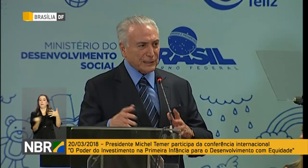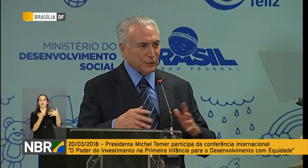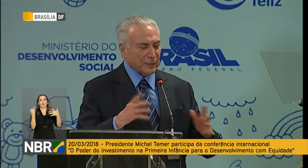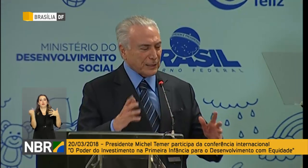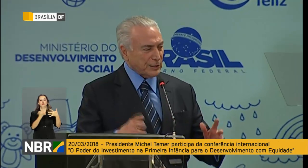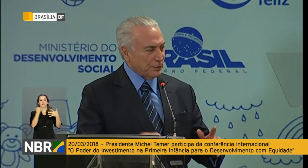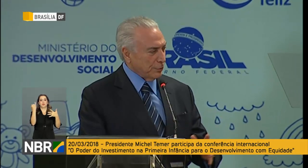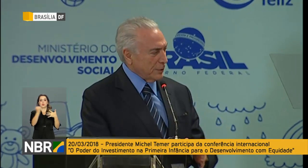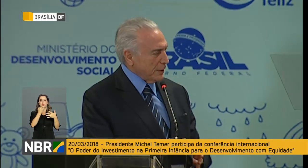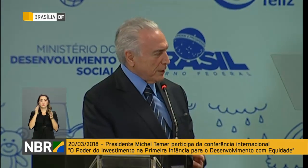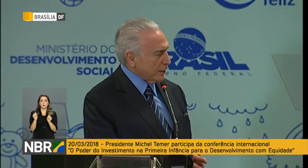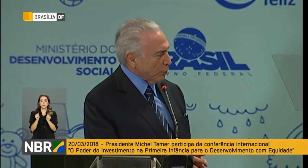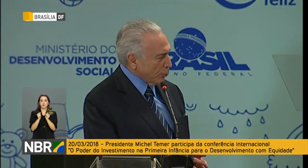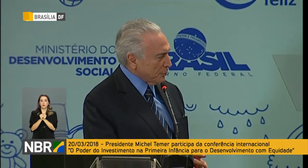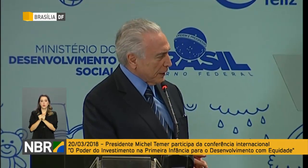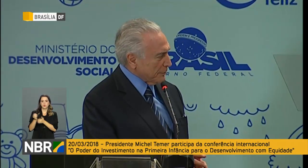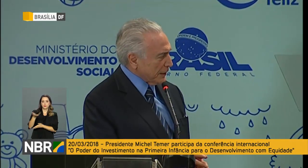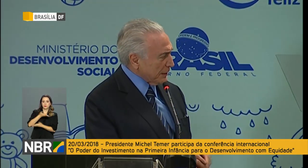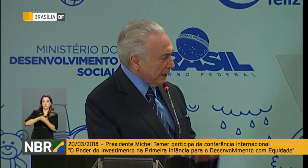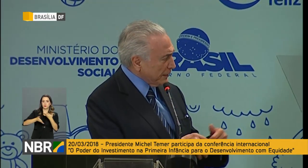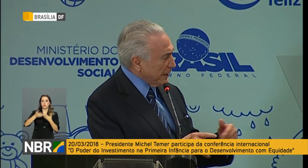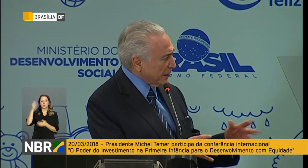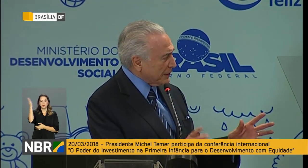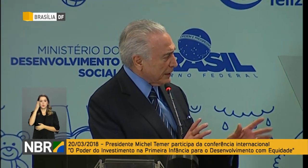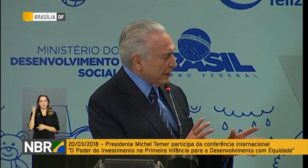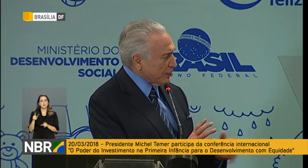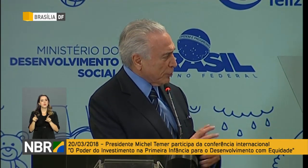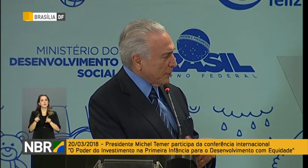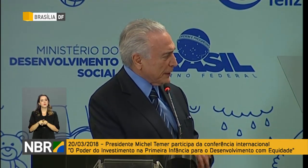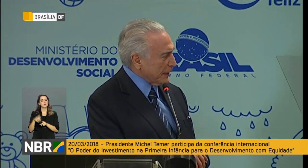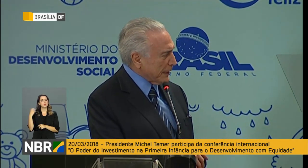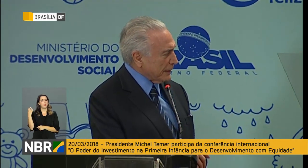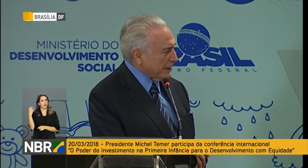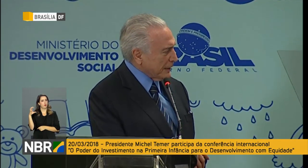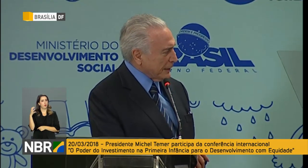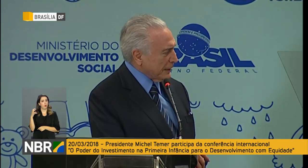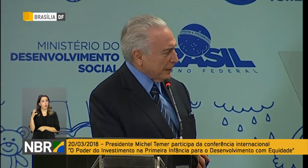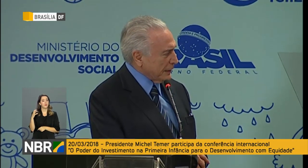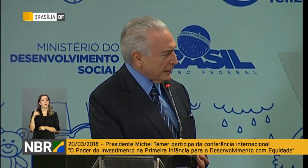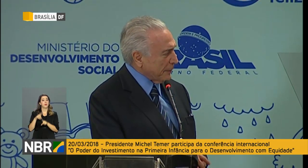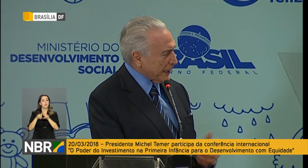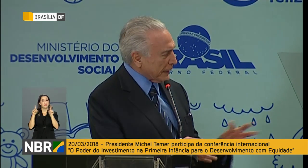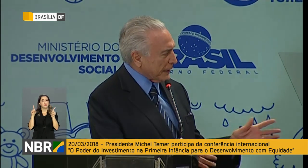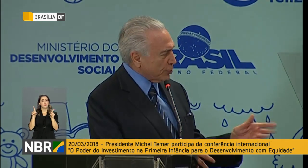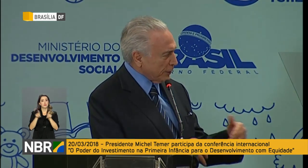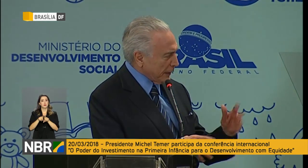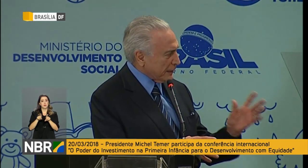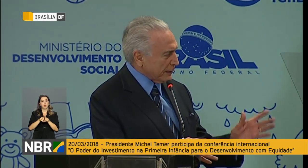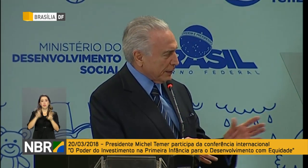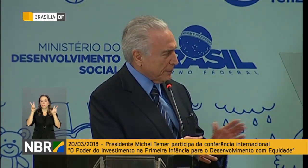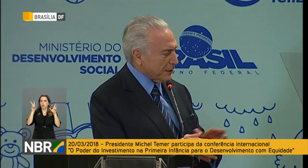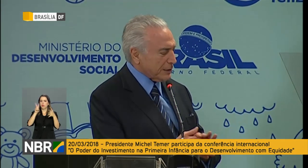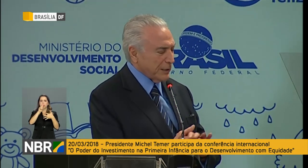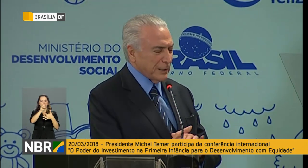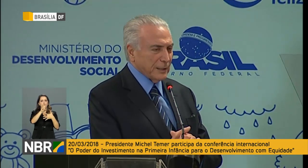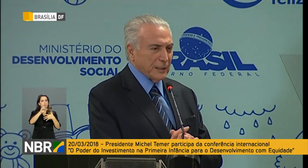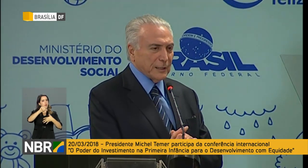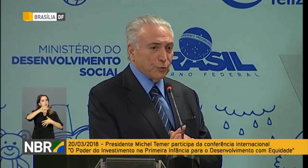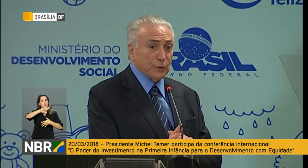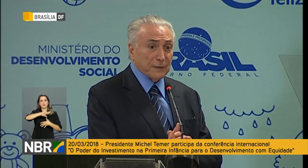à relação Brasil-Colômbia, mas também temas, de alguma maneira, da América Latina e até